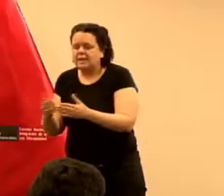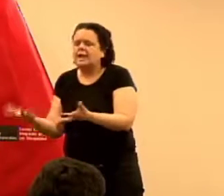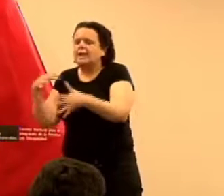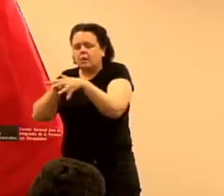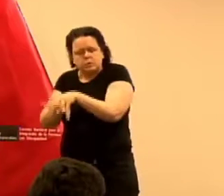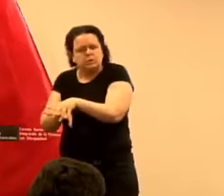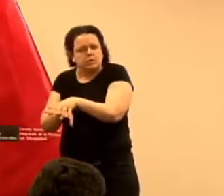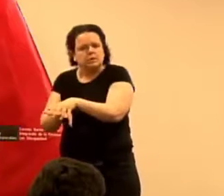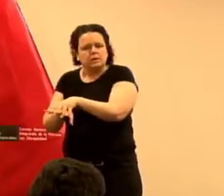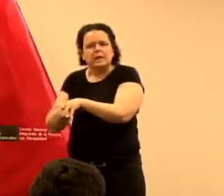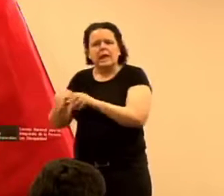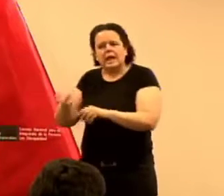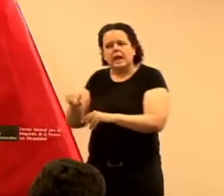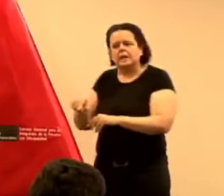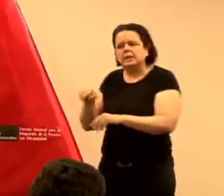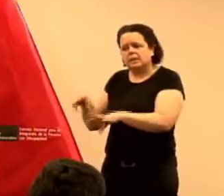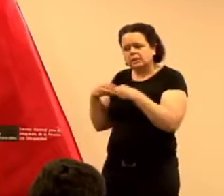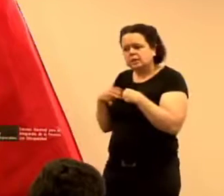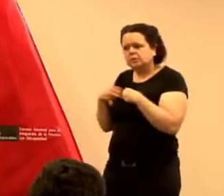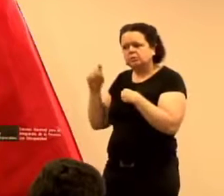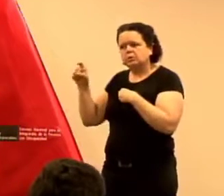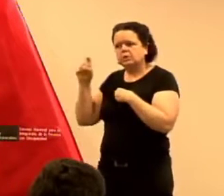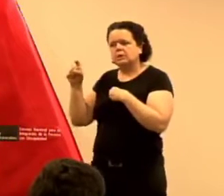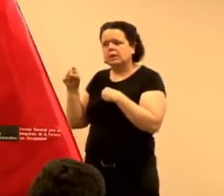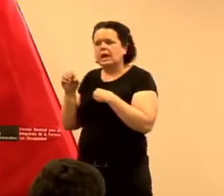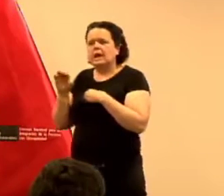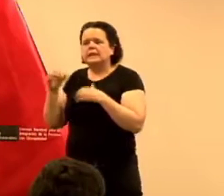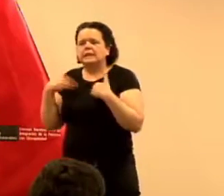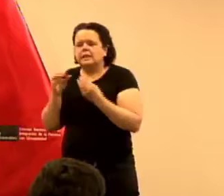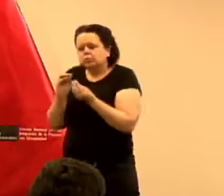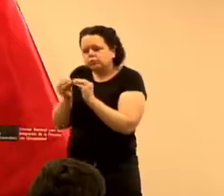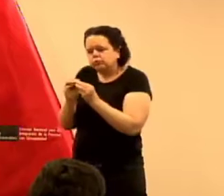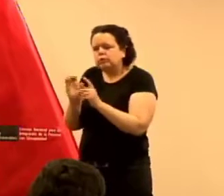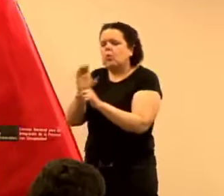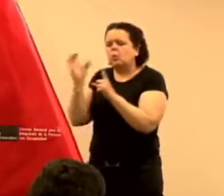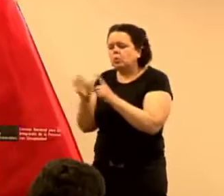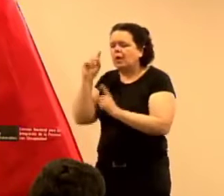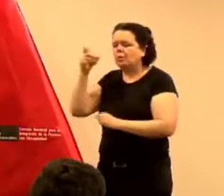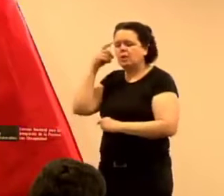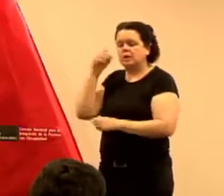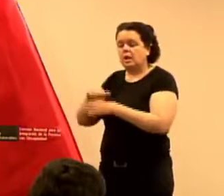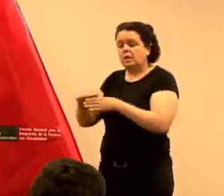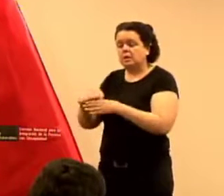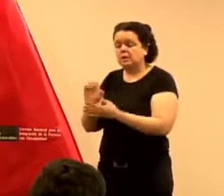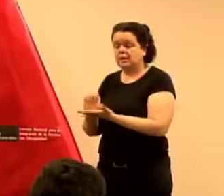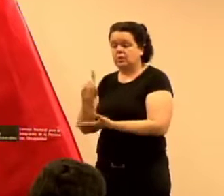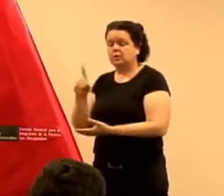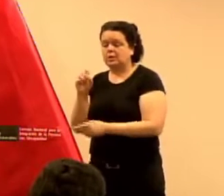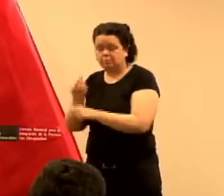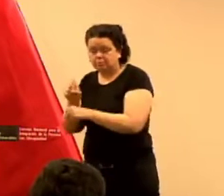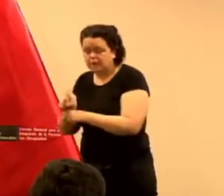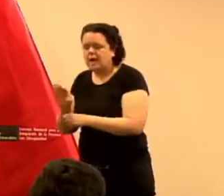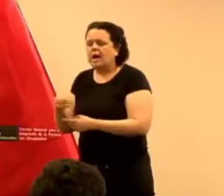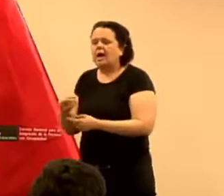inclusión, justamente, que reconoce la necesidad de adaptar las culturas, las políticas y las prácticas educativas a